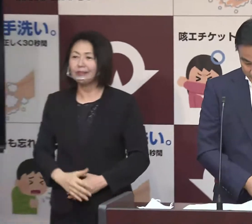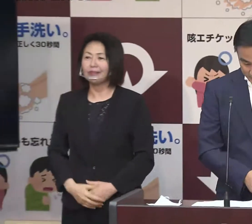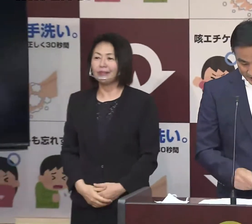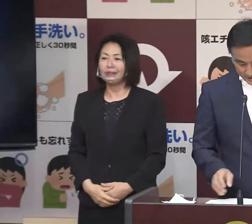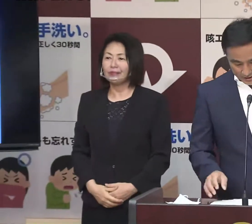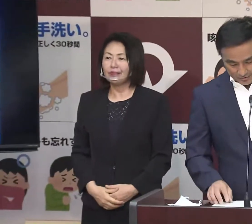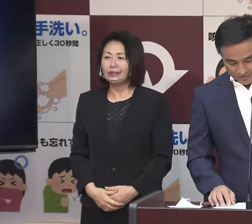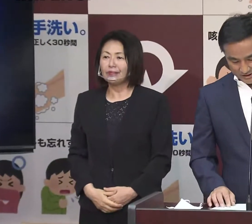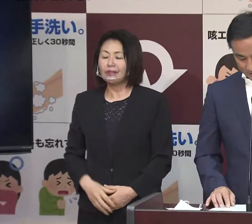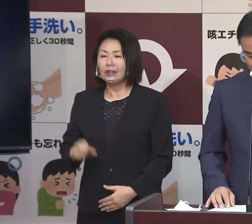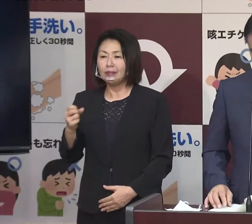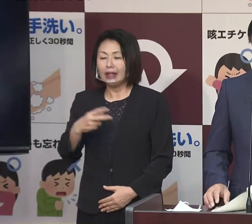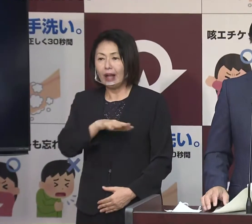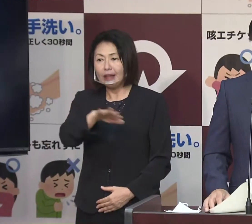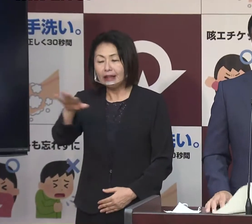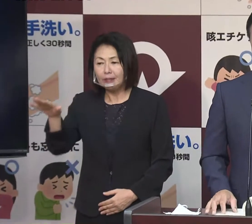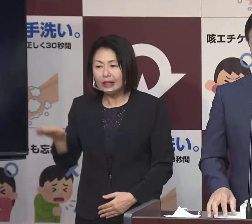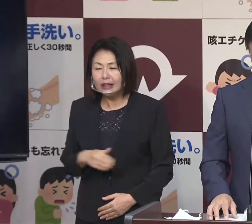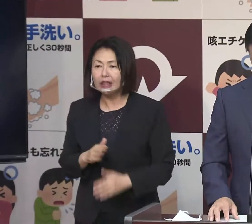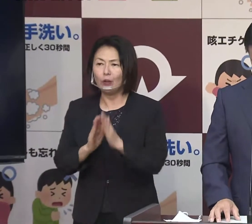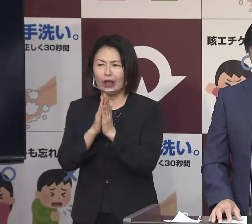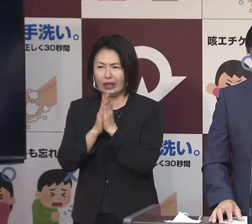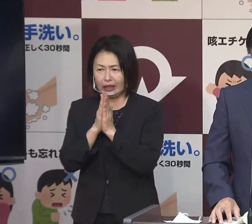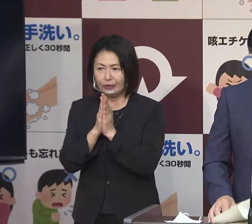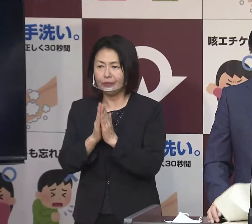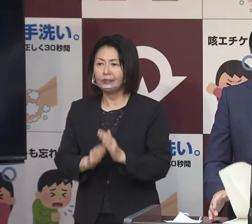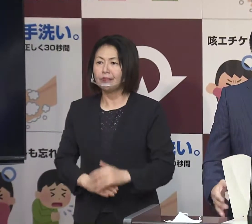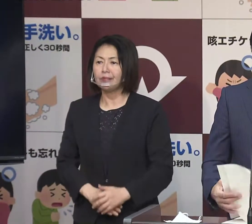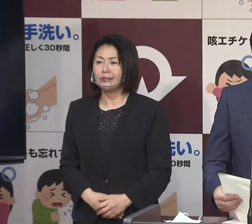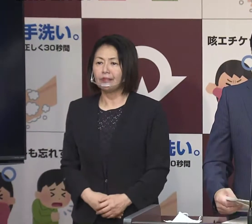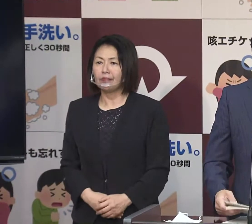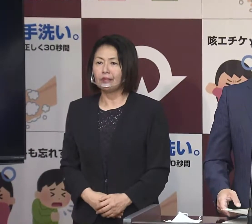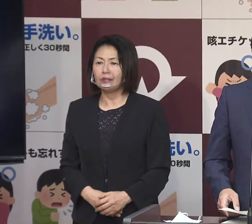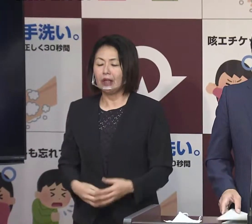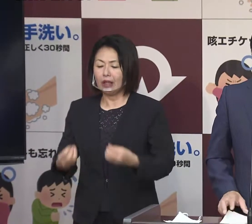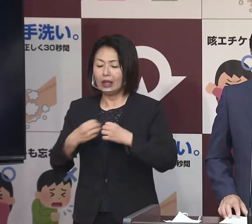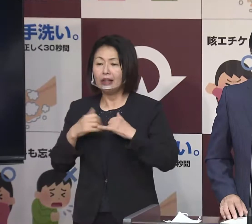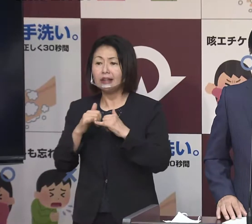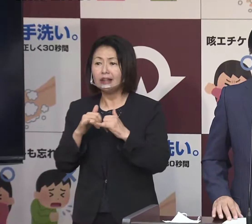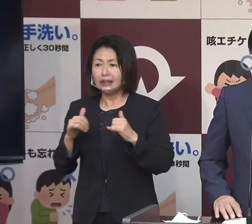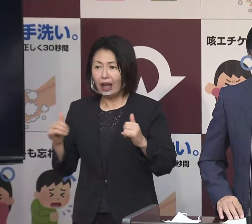そして、県民の皆様に重ねてお願いでございます。